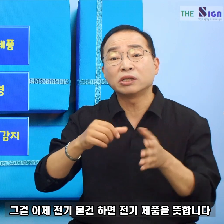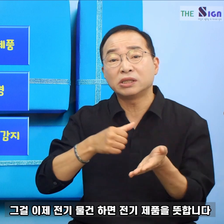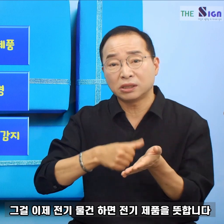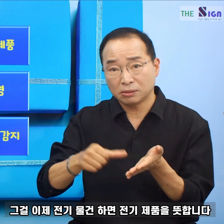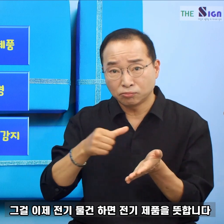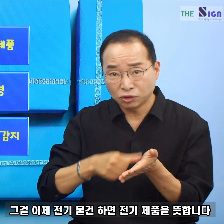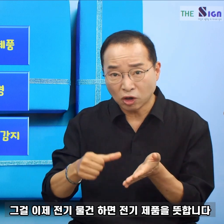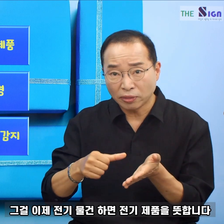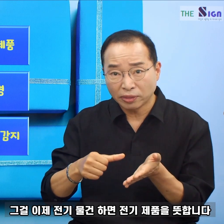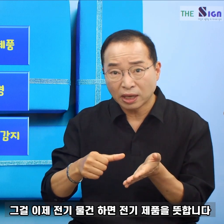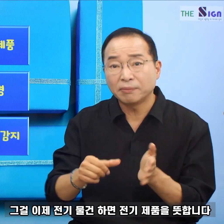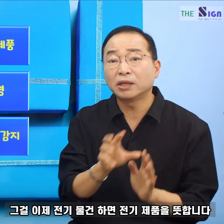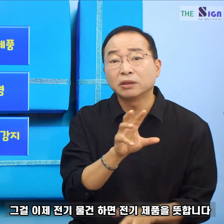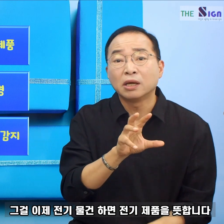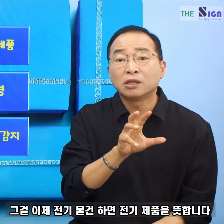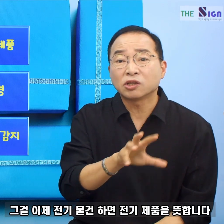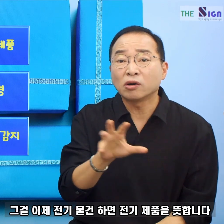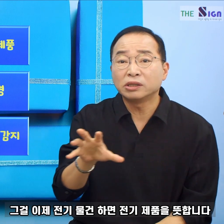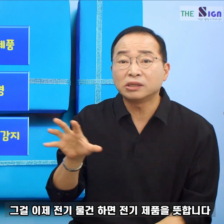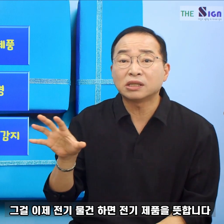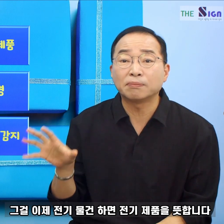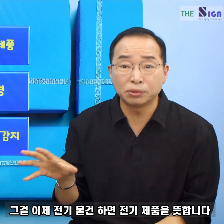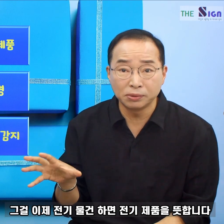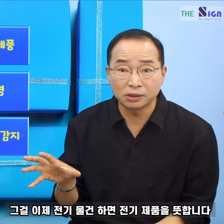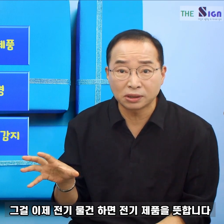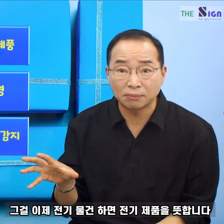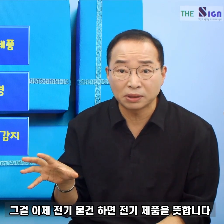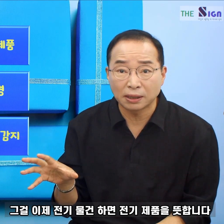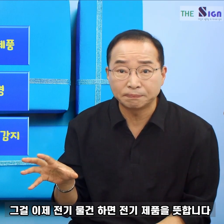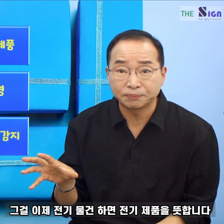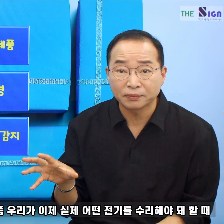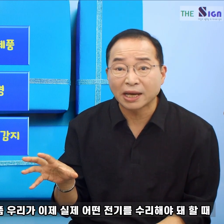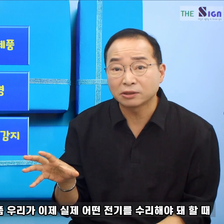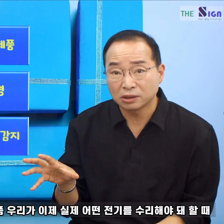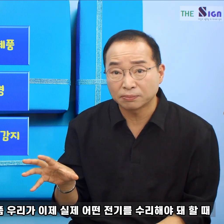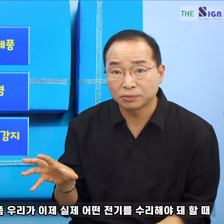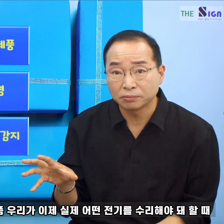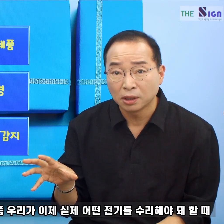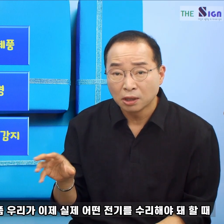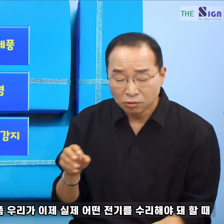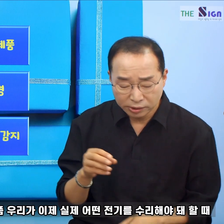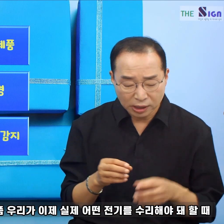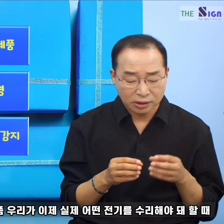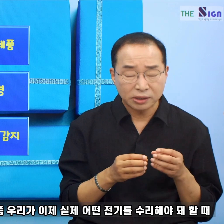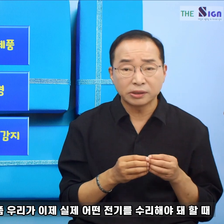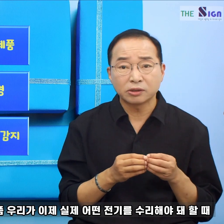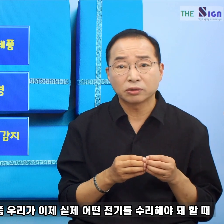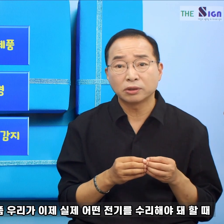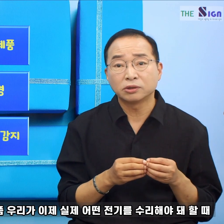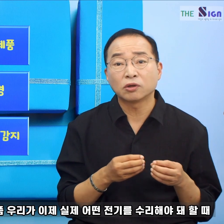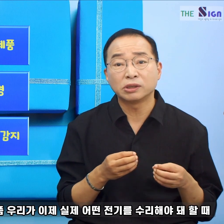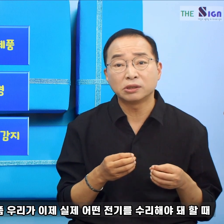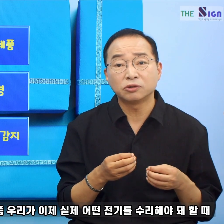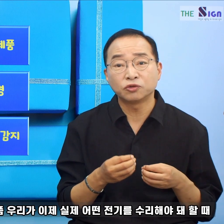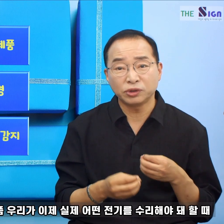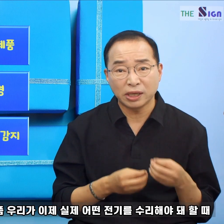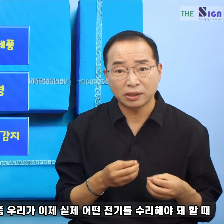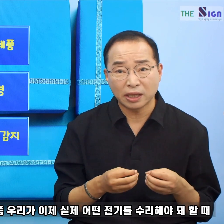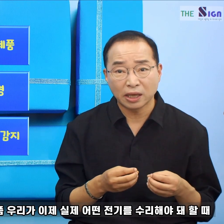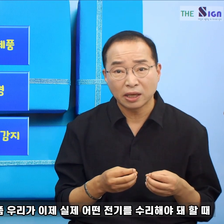전기 물건 하면 전기 제품을 뜻합니다. 가전제품. 우리가 이제 실제 어떤 전기를 수리해야 돼.